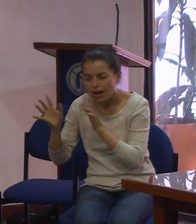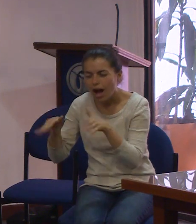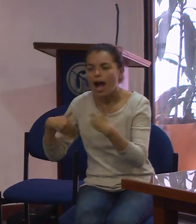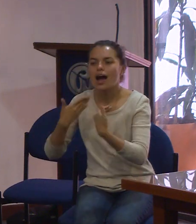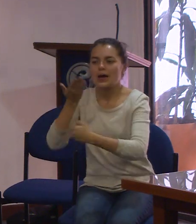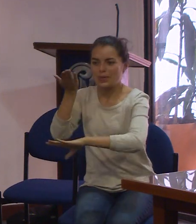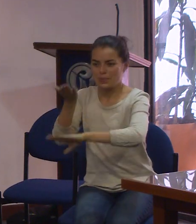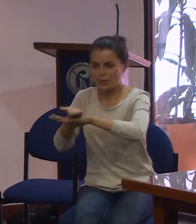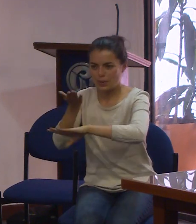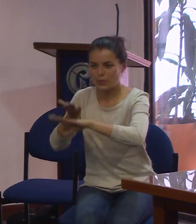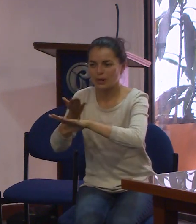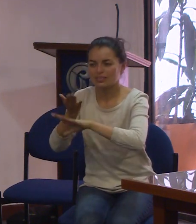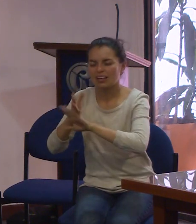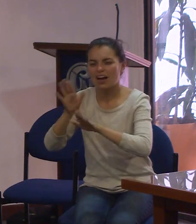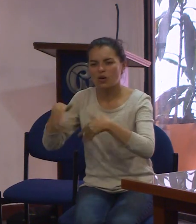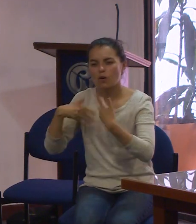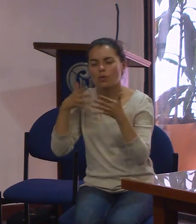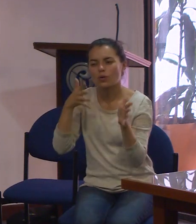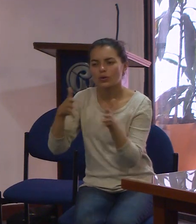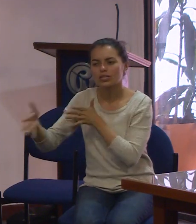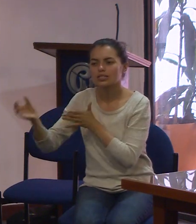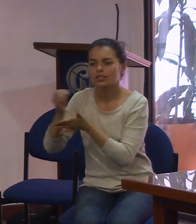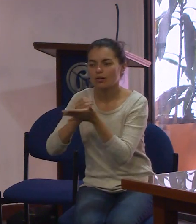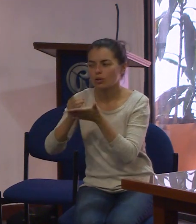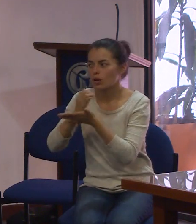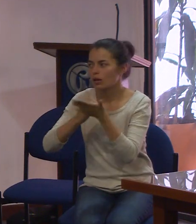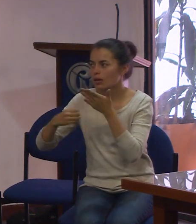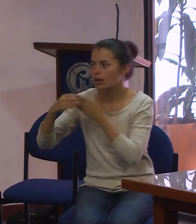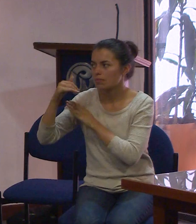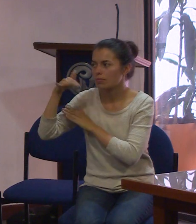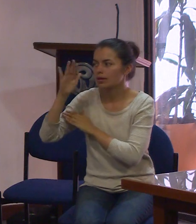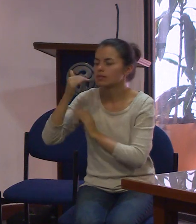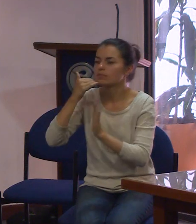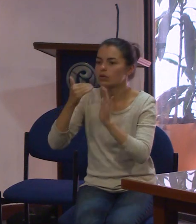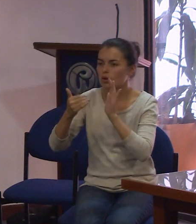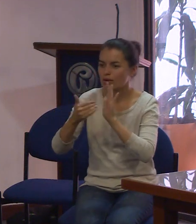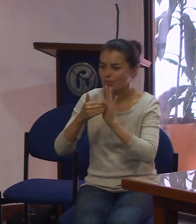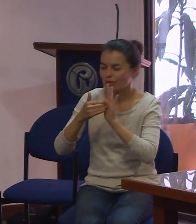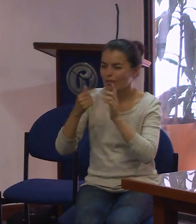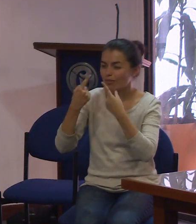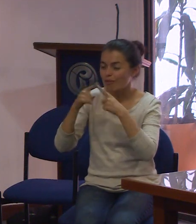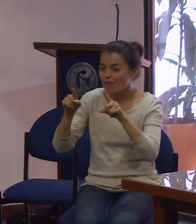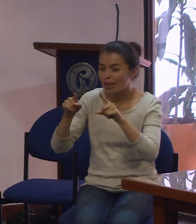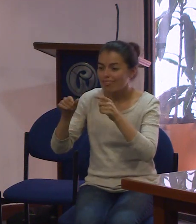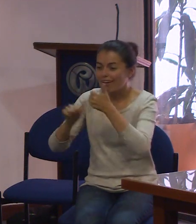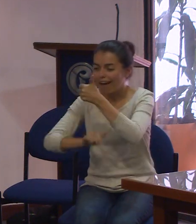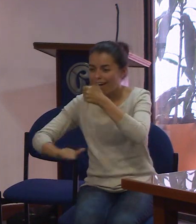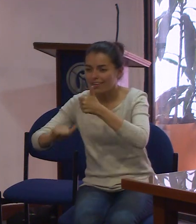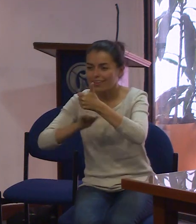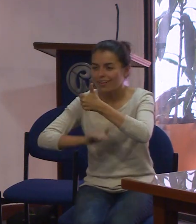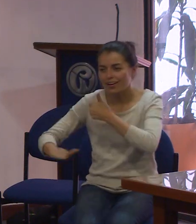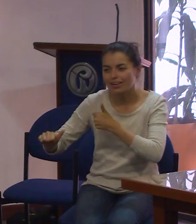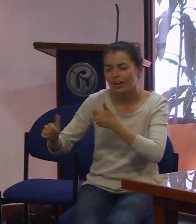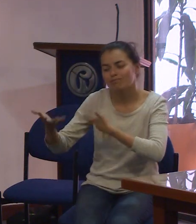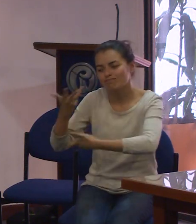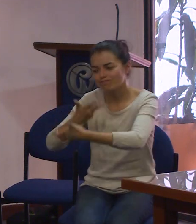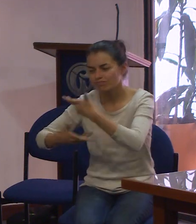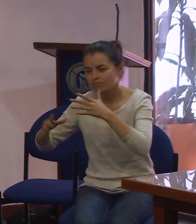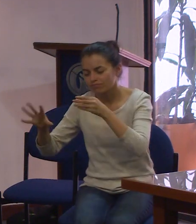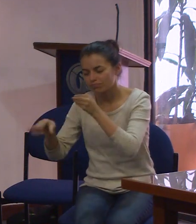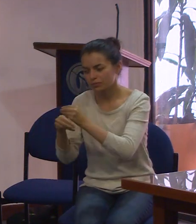de abordaje de la enseñanza de la biología mucho más, digamos, holístico, que se complemente de una